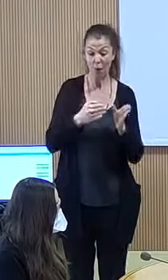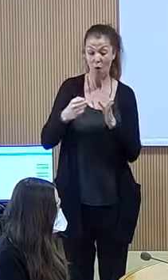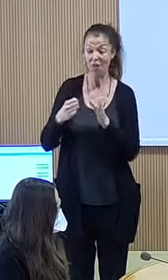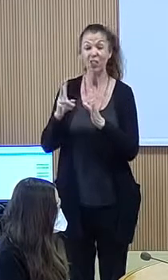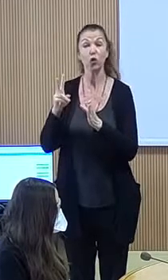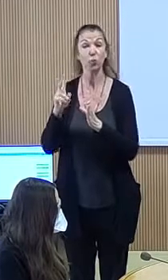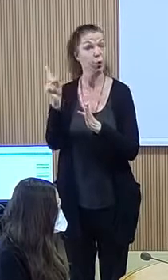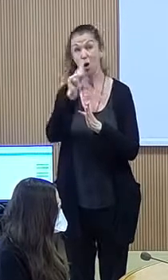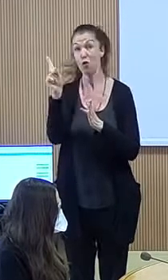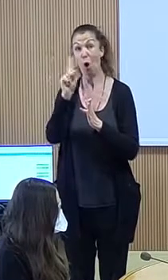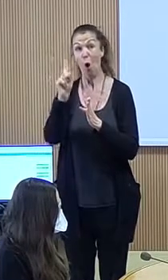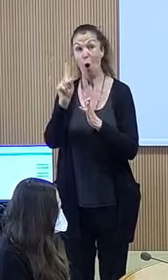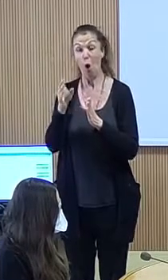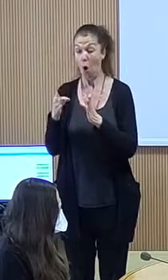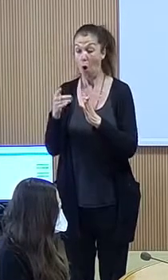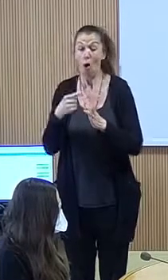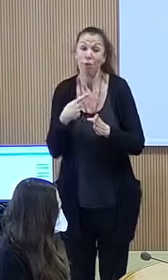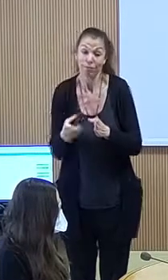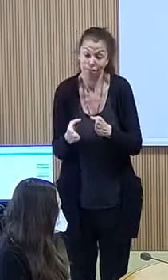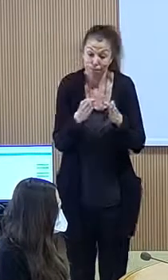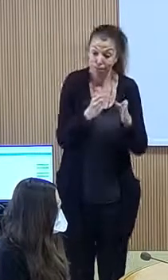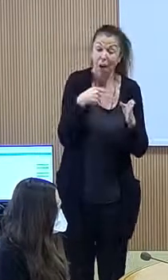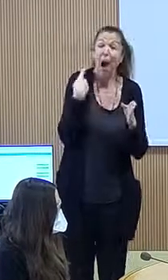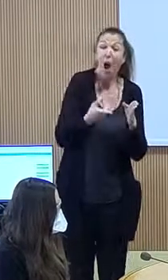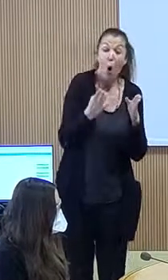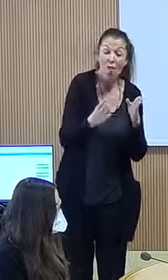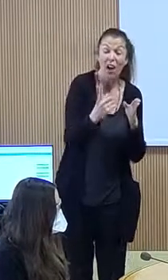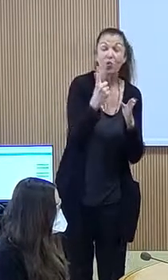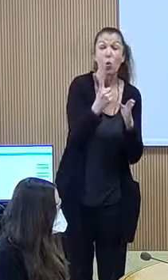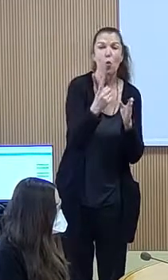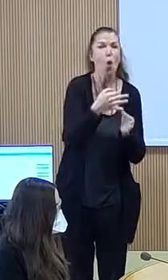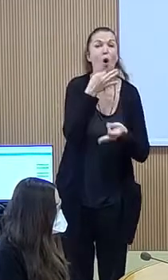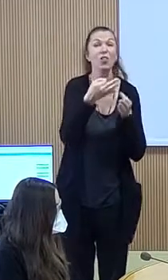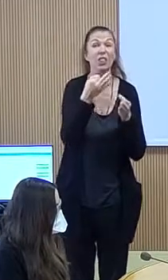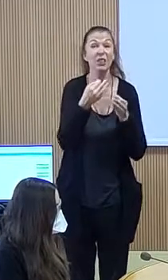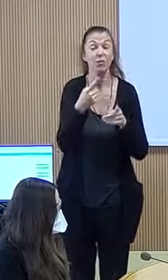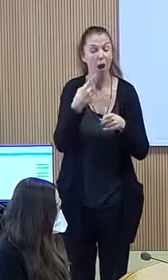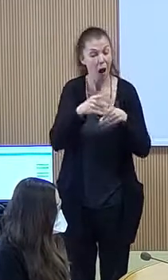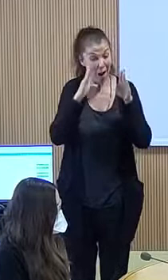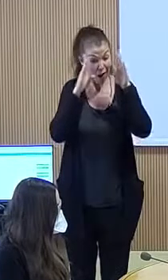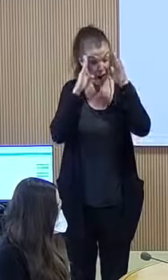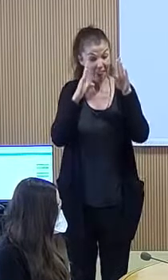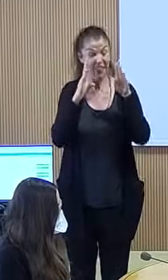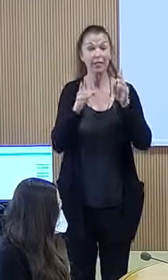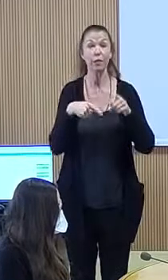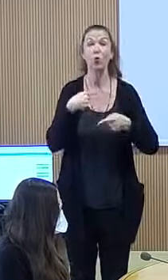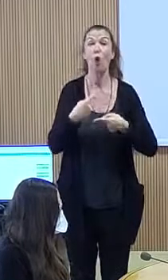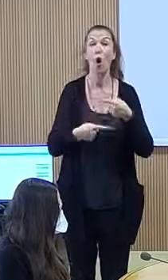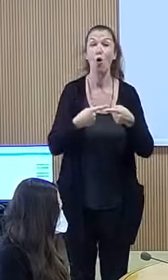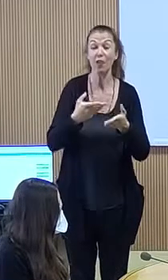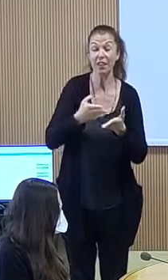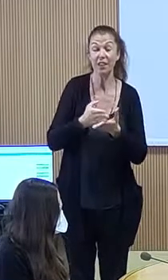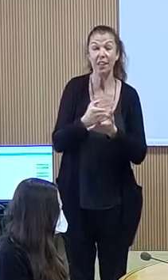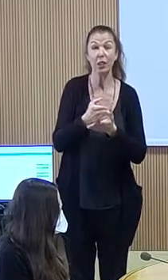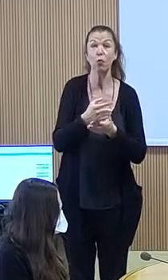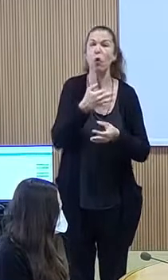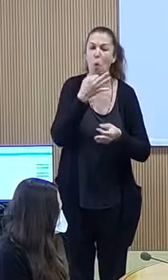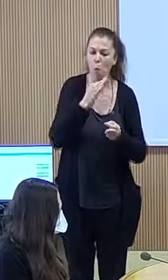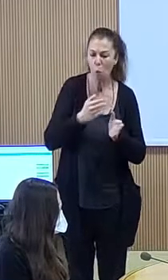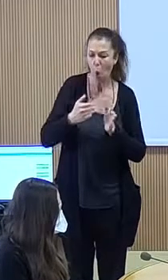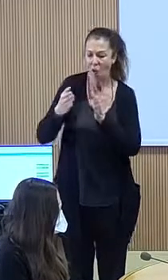ancora nella fase 1 significa mantenere alta l'attenzione perché possiamo fare la fase due solo se